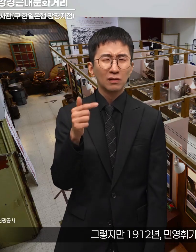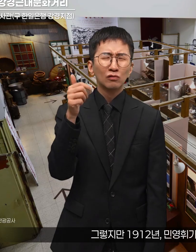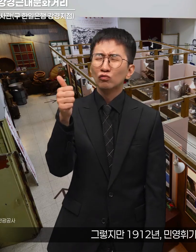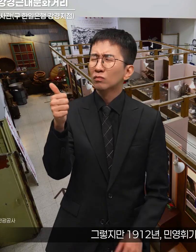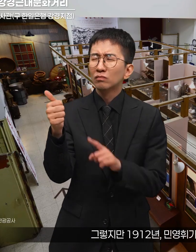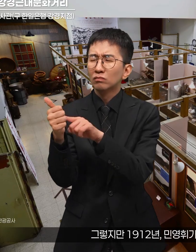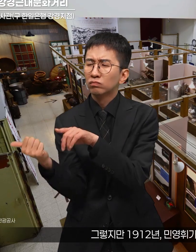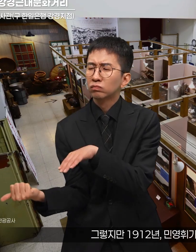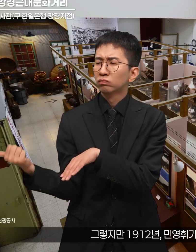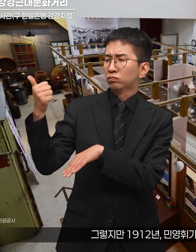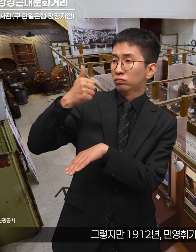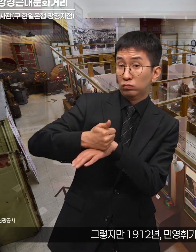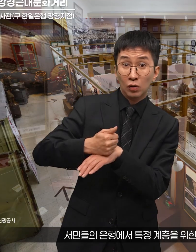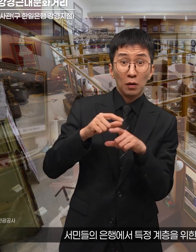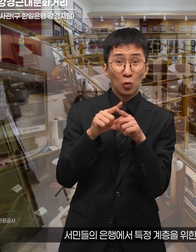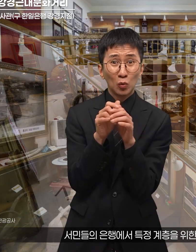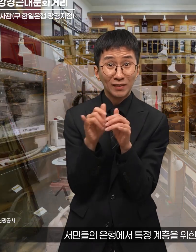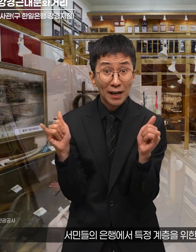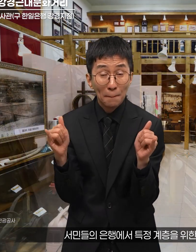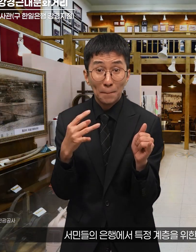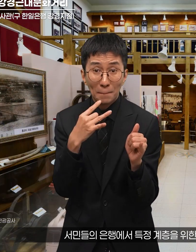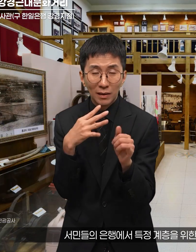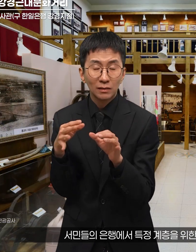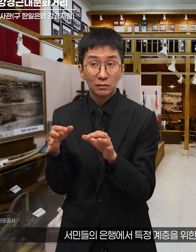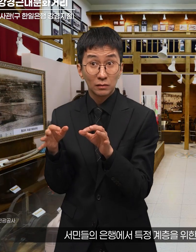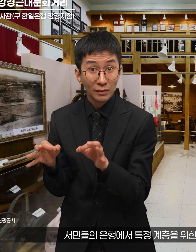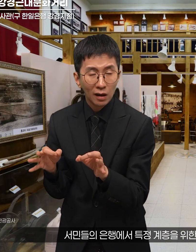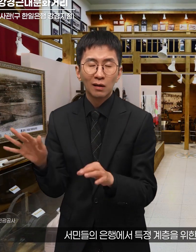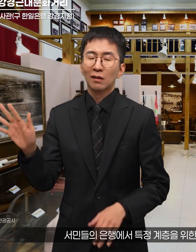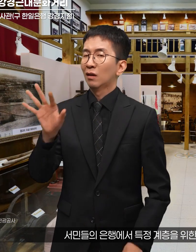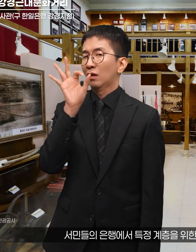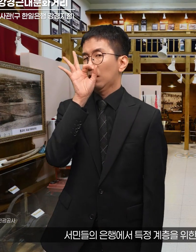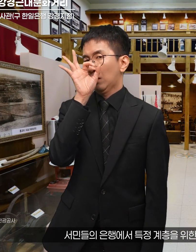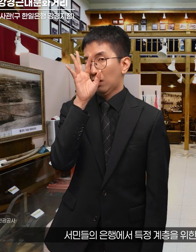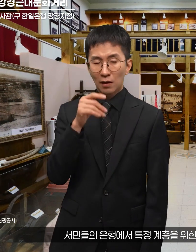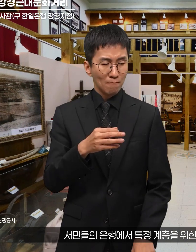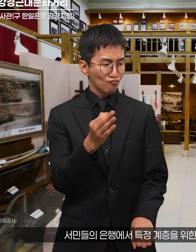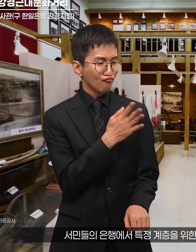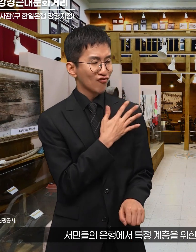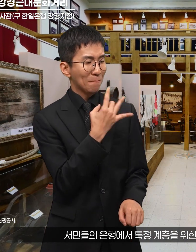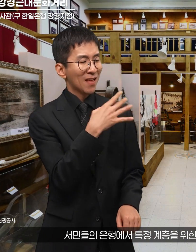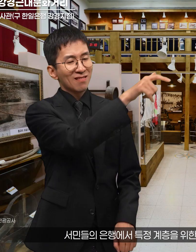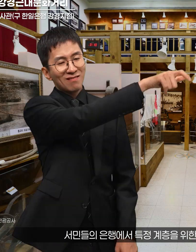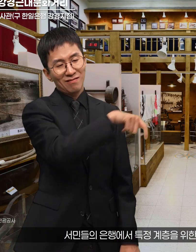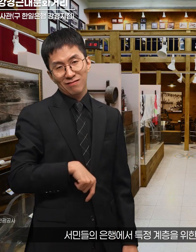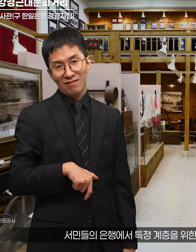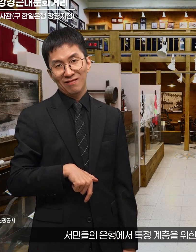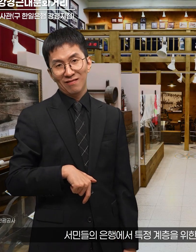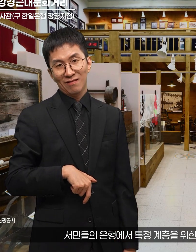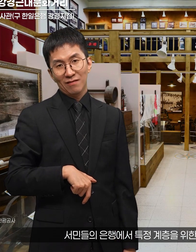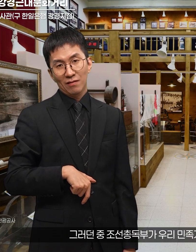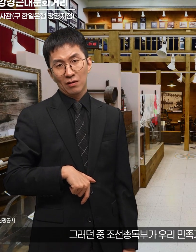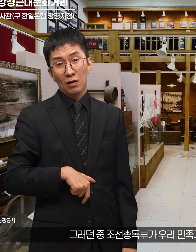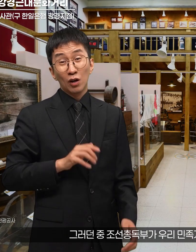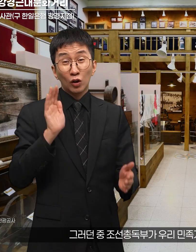은행장에 취임하면서 서민들의 은행에서 특정 계층을 위한 은행으로 바뀌었다고 합니다. 그러던